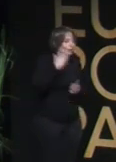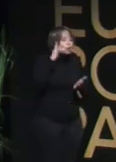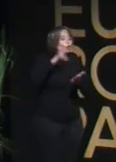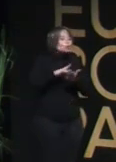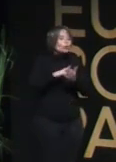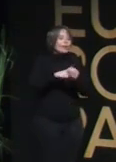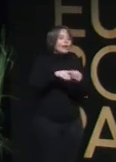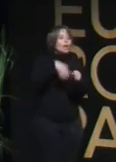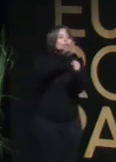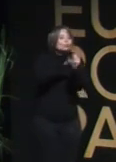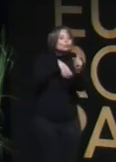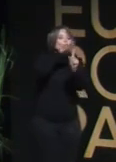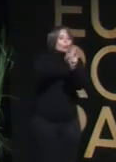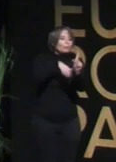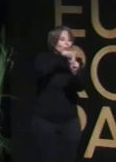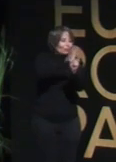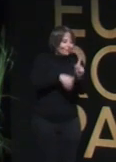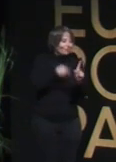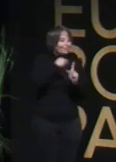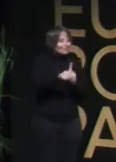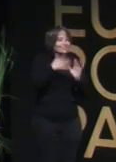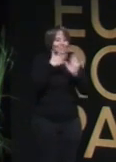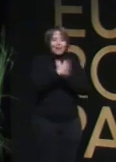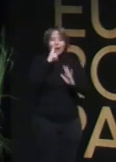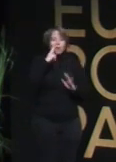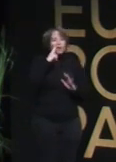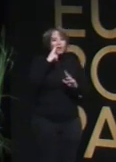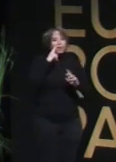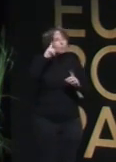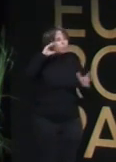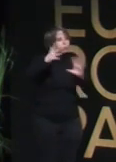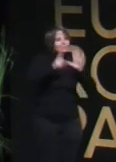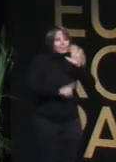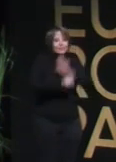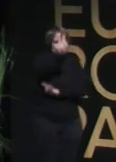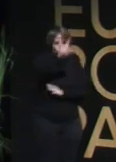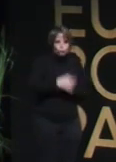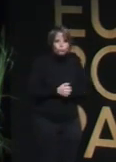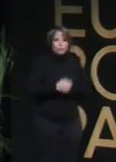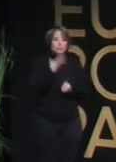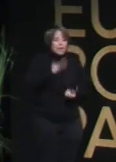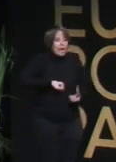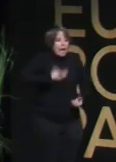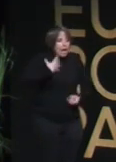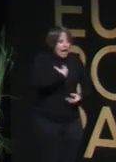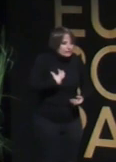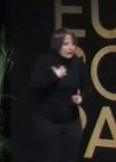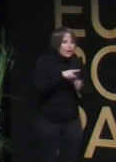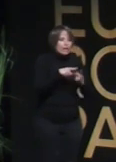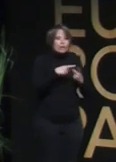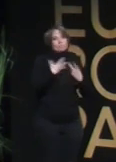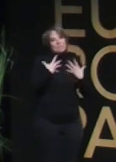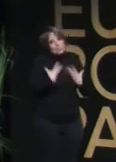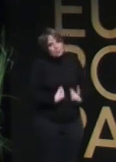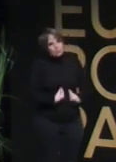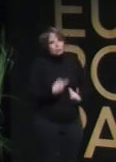sobreprotección. En este momento nos estamos encontrando con muchísimos trastornos del desarrollo, ¿vale? Con síntomas de ansiedad, de depresión. Bueno, ha aumentado